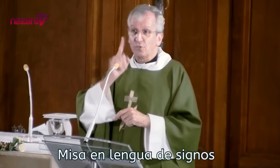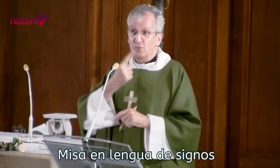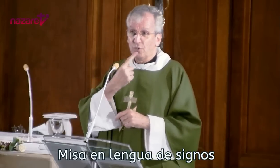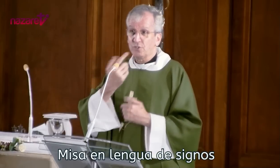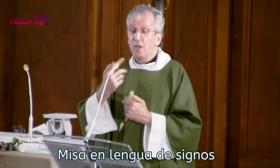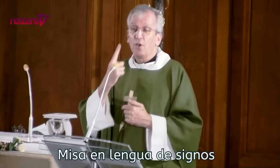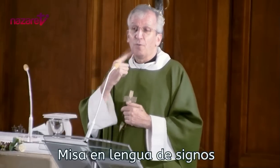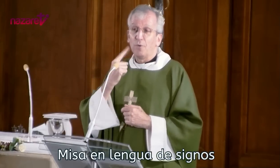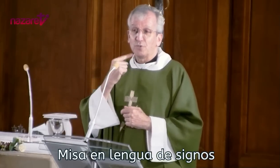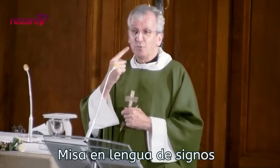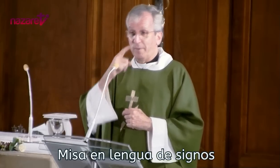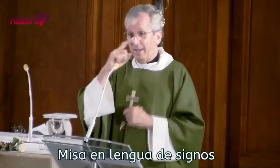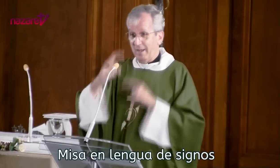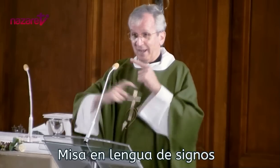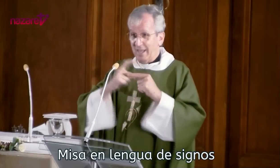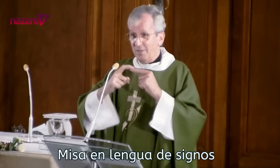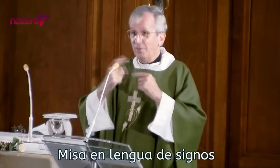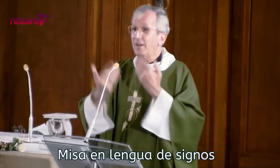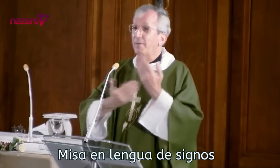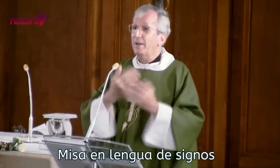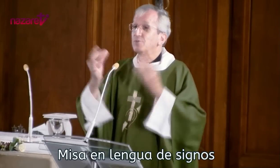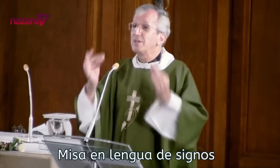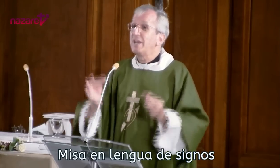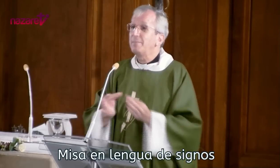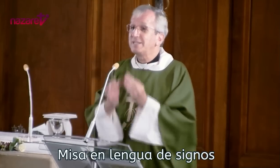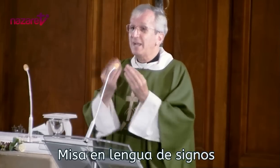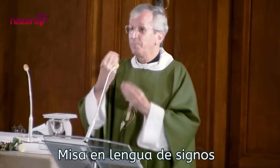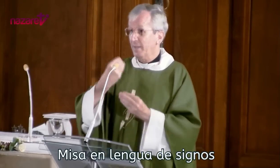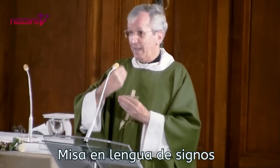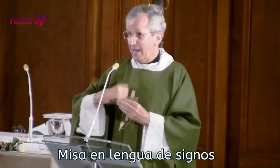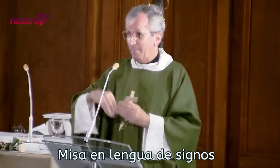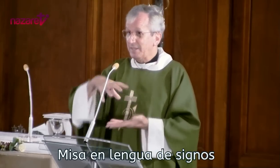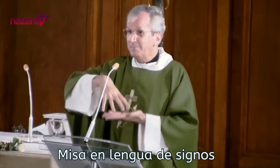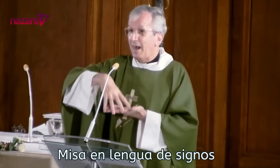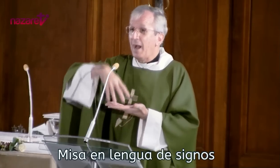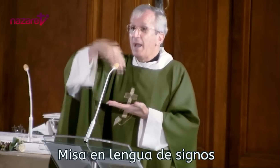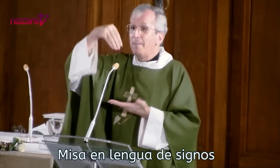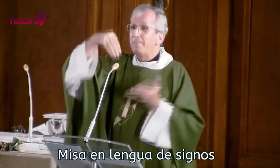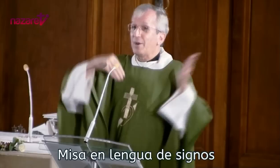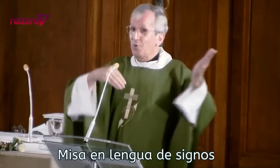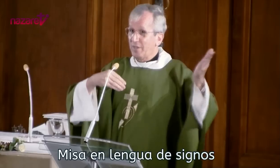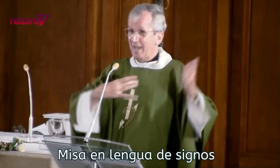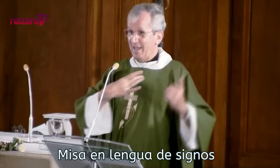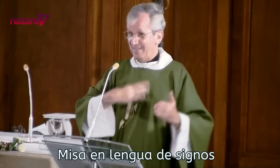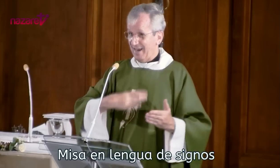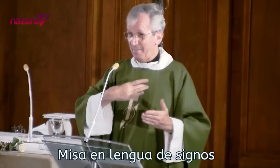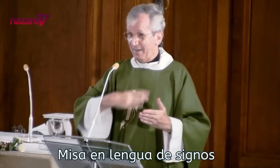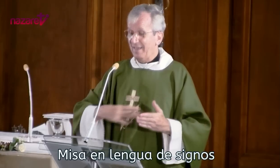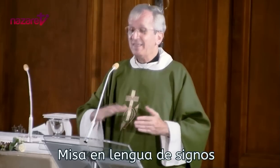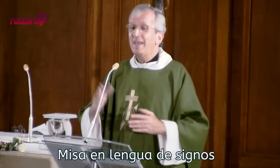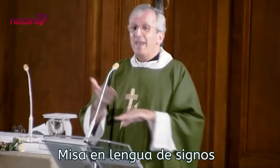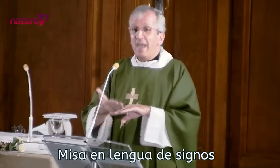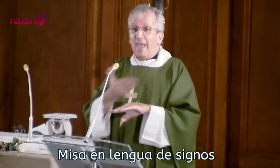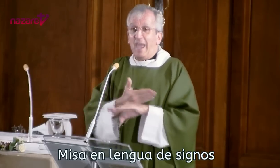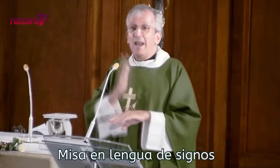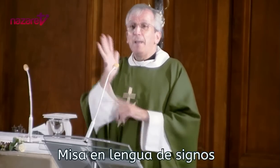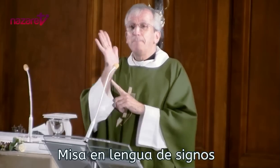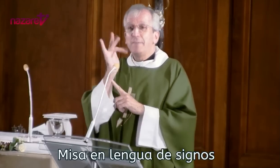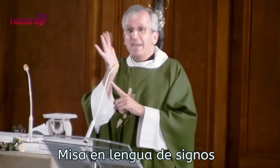sordos, como costumbre, cada año celebraremos la misa en la misma parroquia de la Merced, el